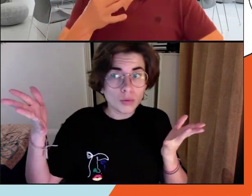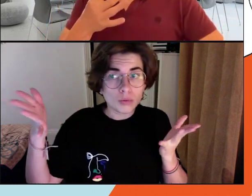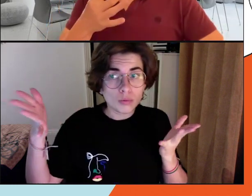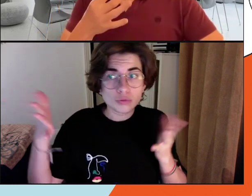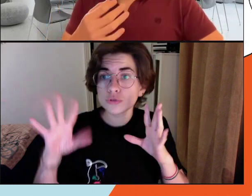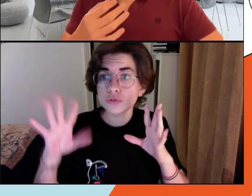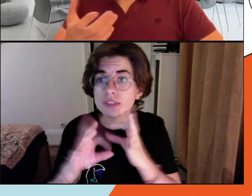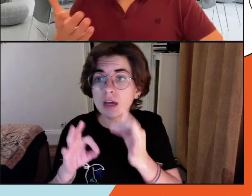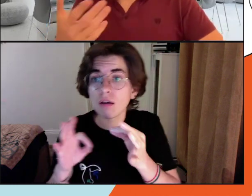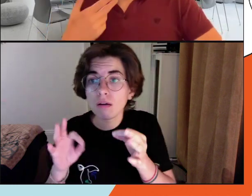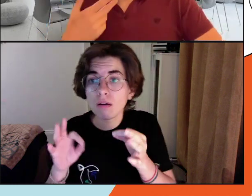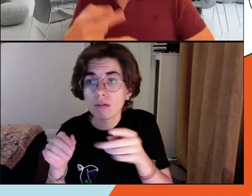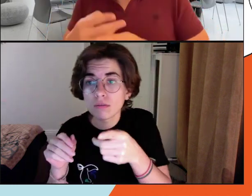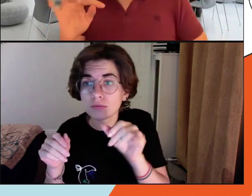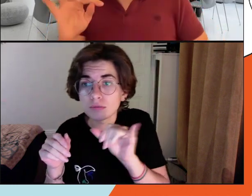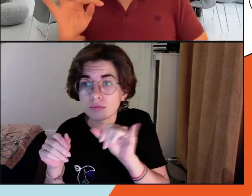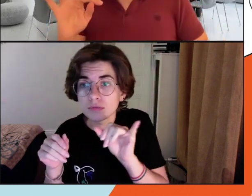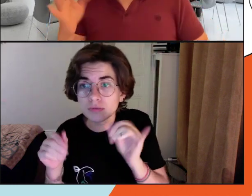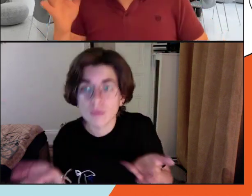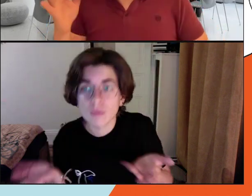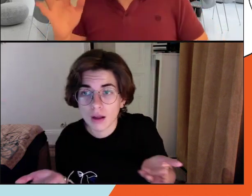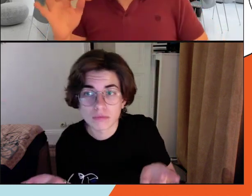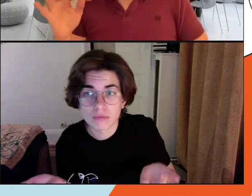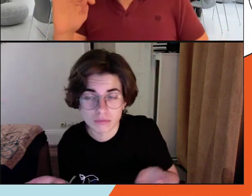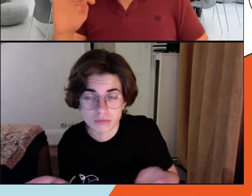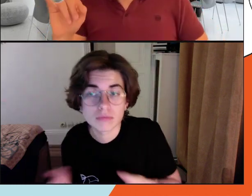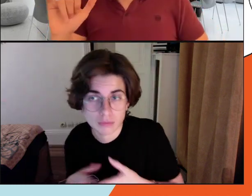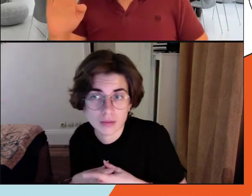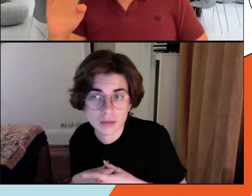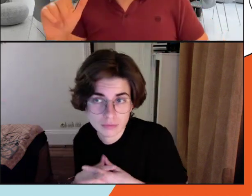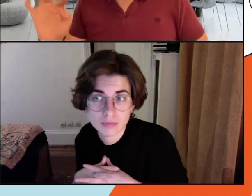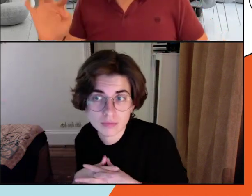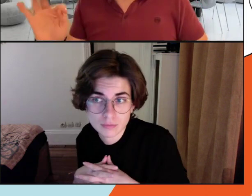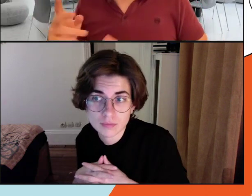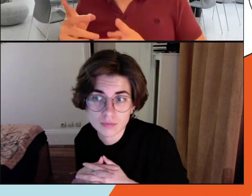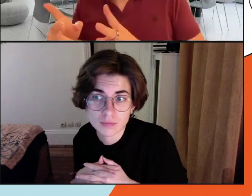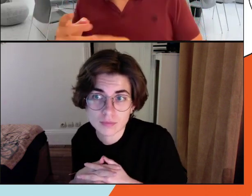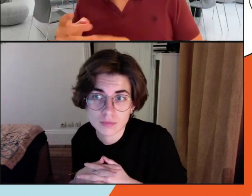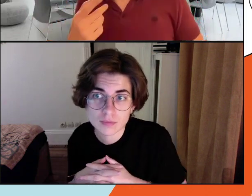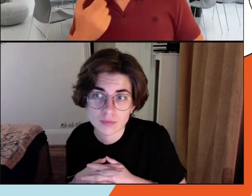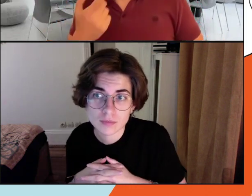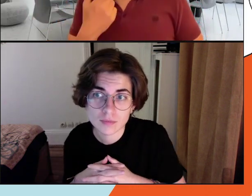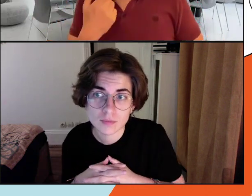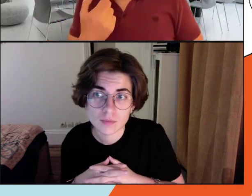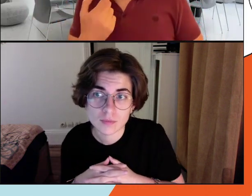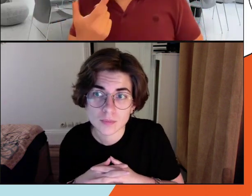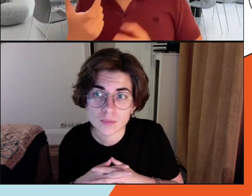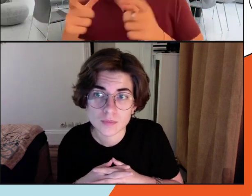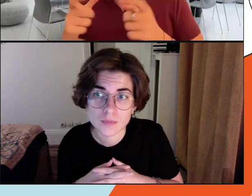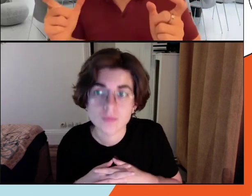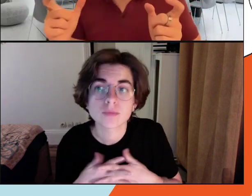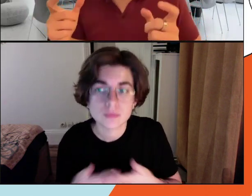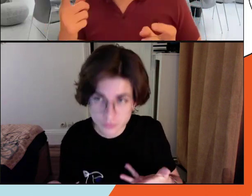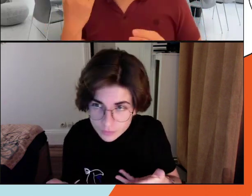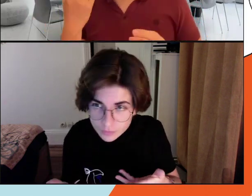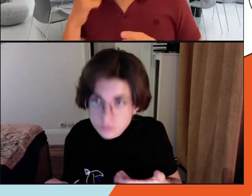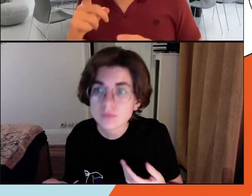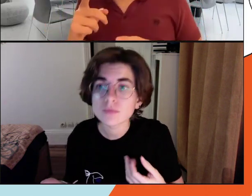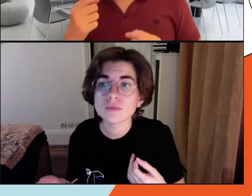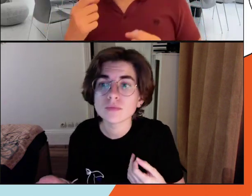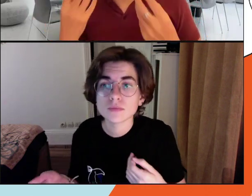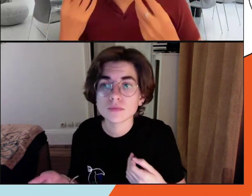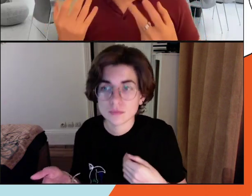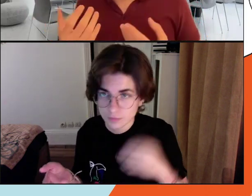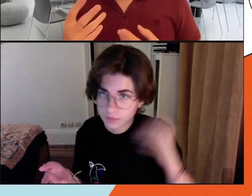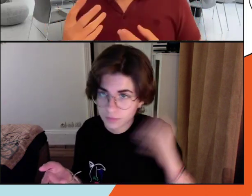Juste dire, Moi, je m'appelle voilà. Thibaut, Thibaut Juin, et on parle d'accessibilité pour le